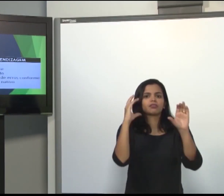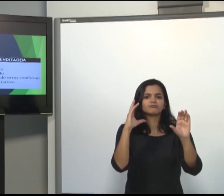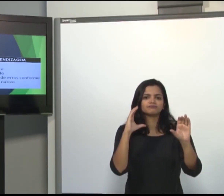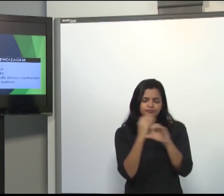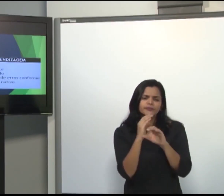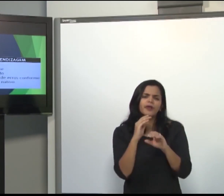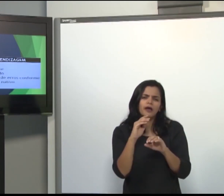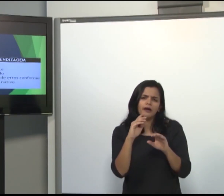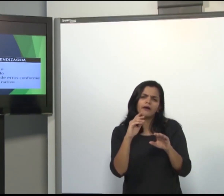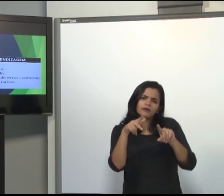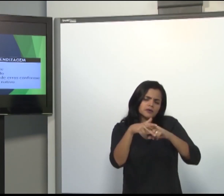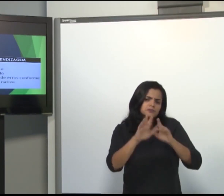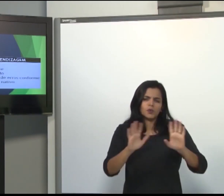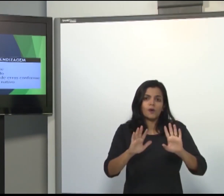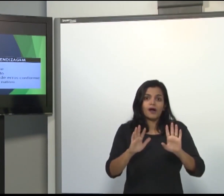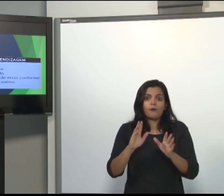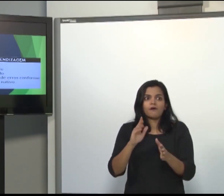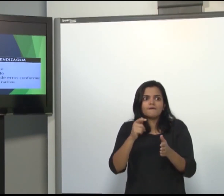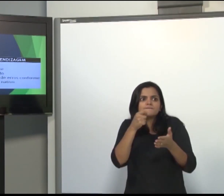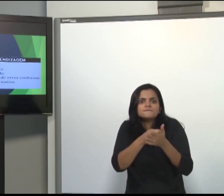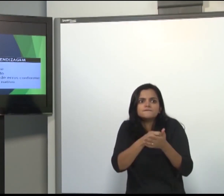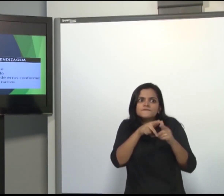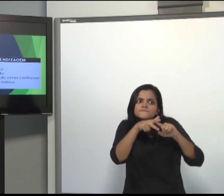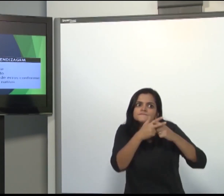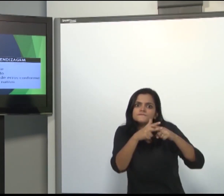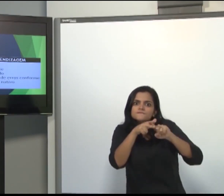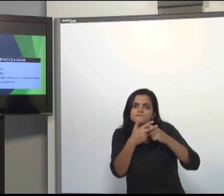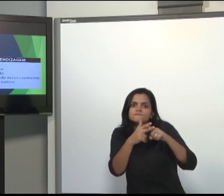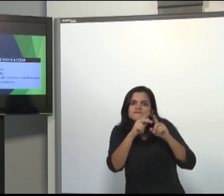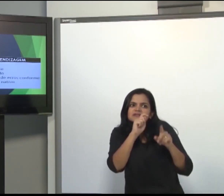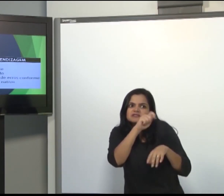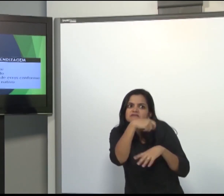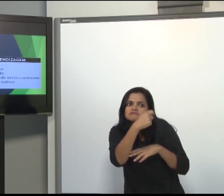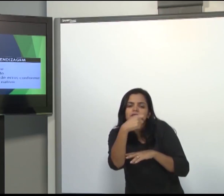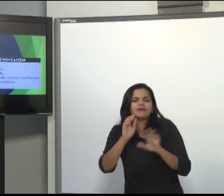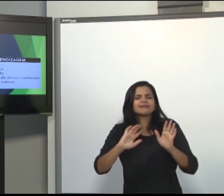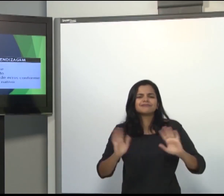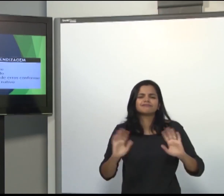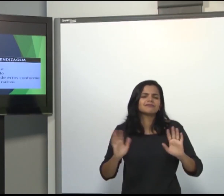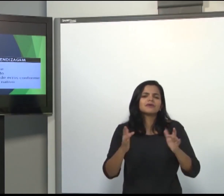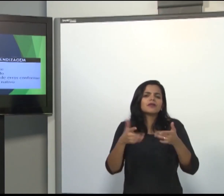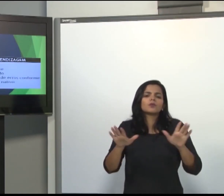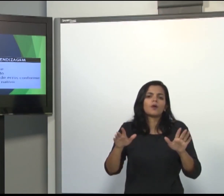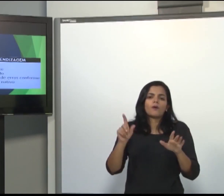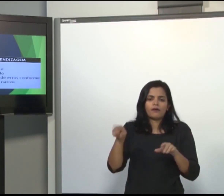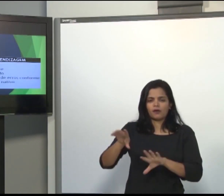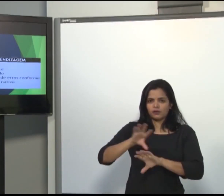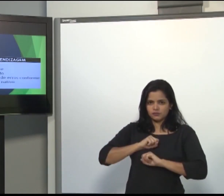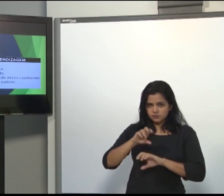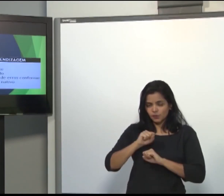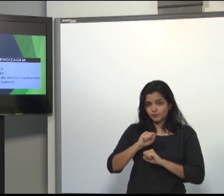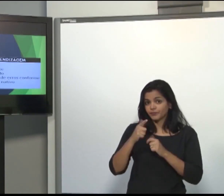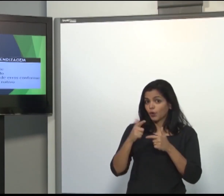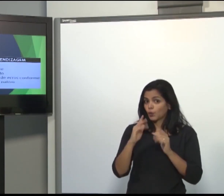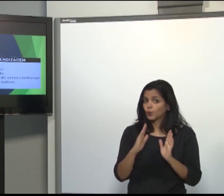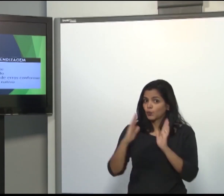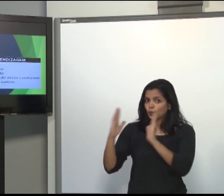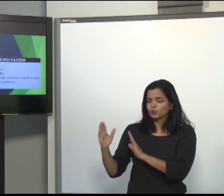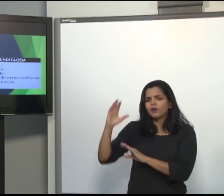ficou incompreendido alguma fala, trabalha-se com esses sinais. Isso na aquisição. E com relação